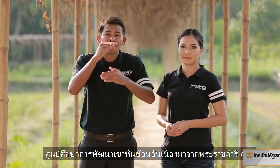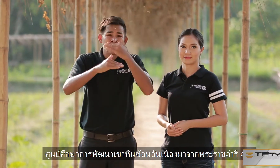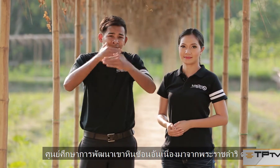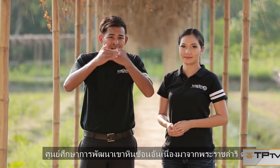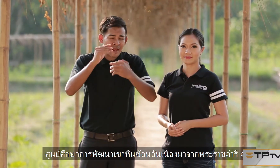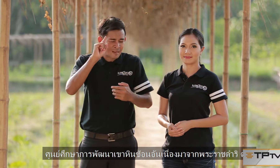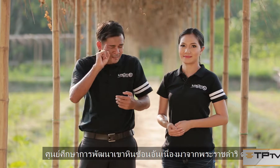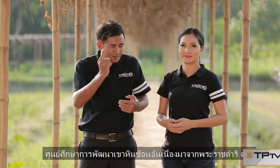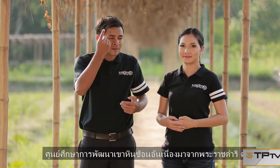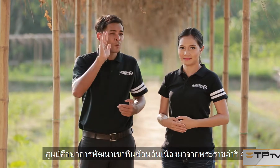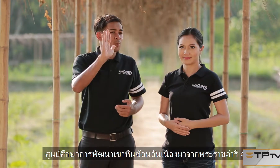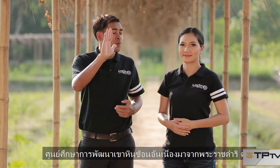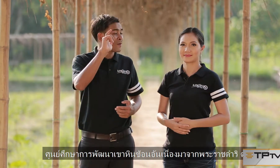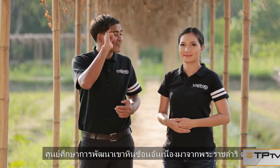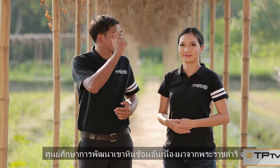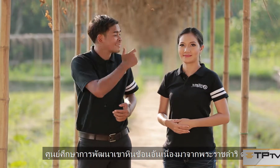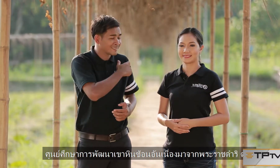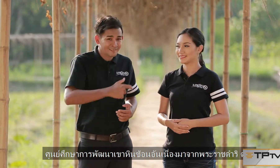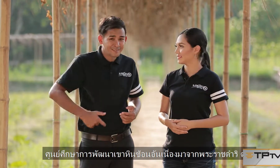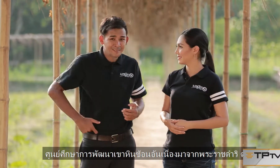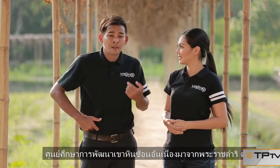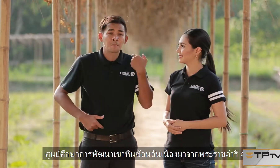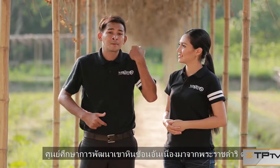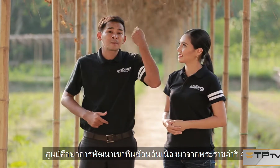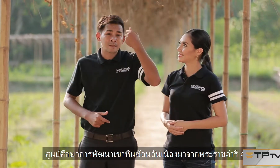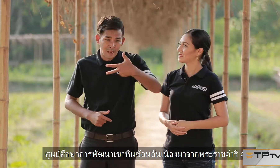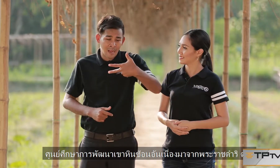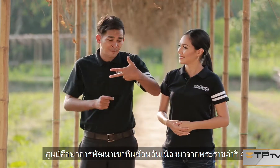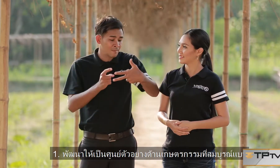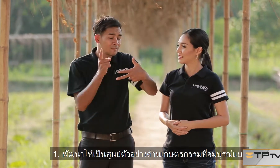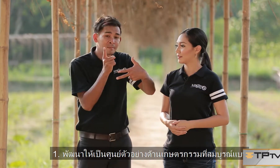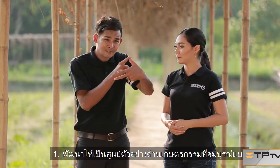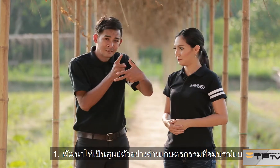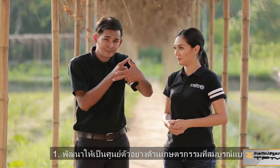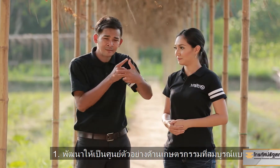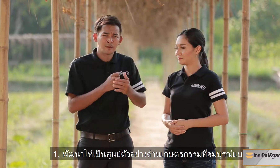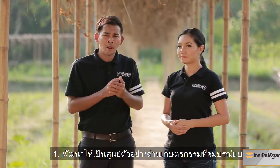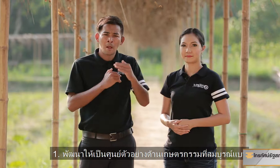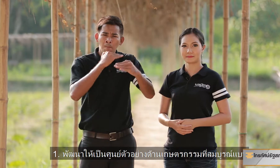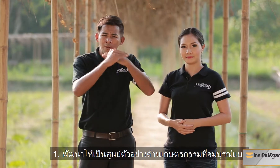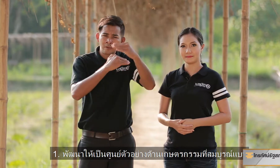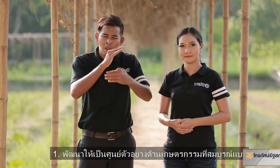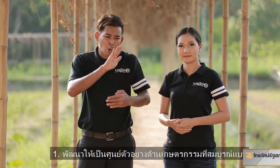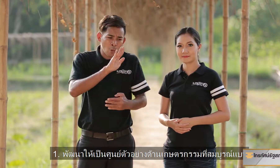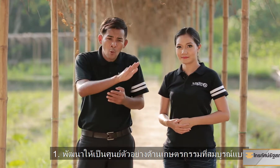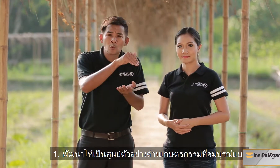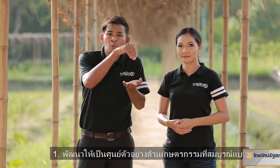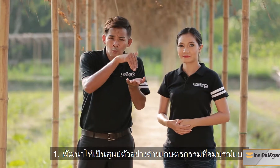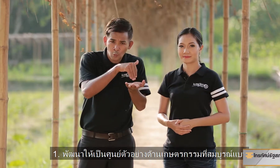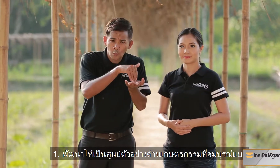ซ้อนอันเนื่องมาจากพระราชดำริดังนี้ 1. พัฒนาให้เป็นศูนย์ตัวอย่างด้านเกษตร